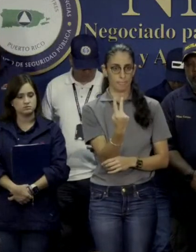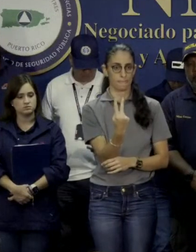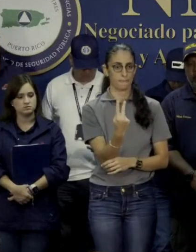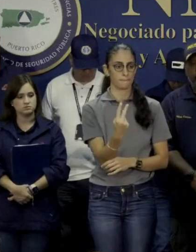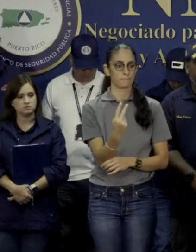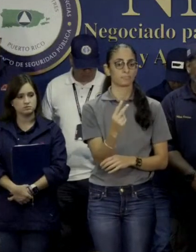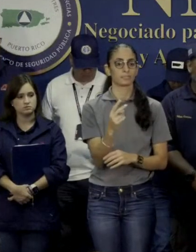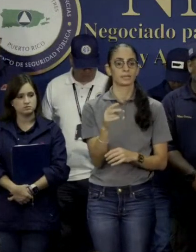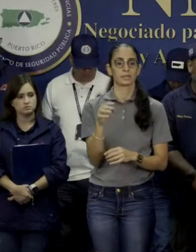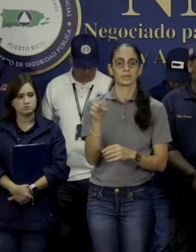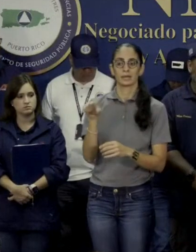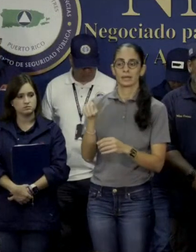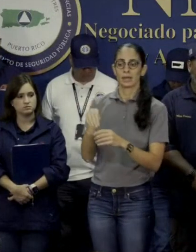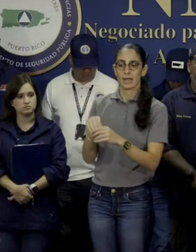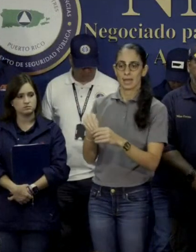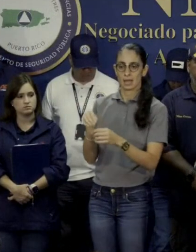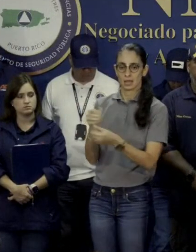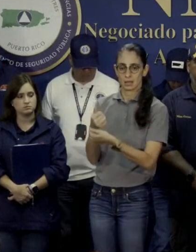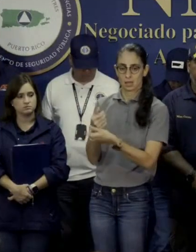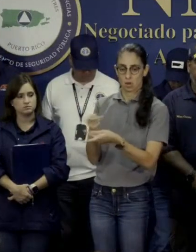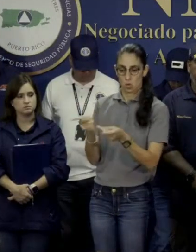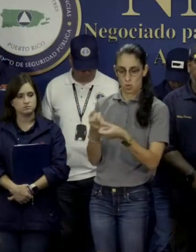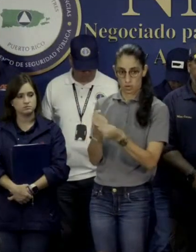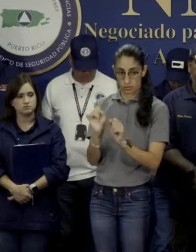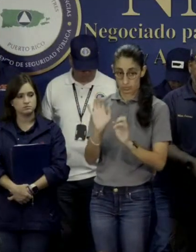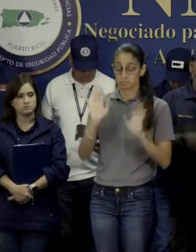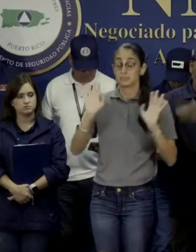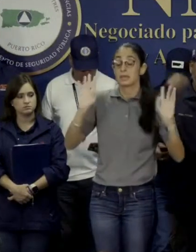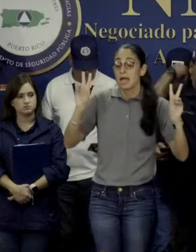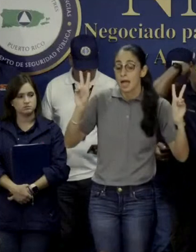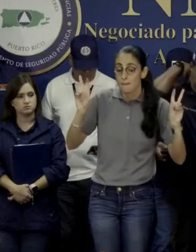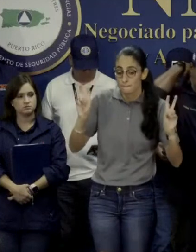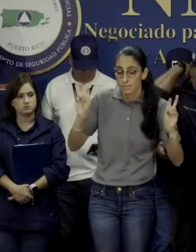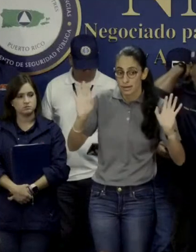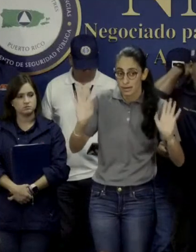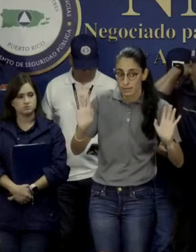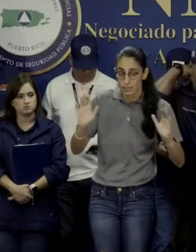en refugios, ambos aparentemente